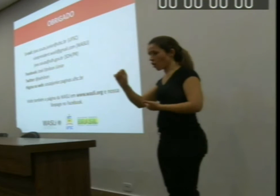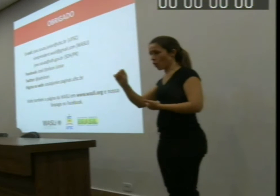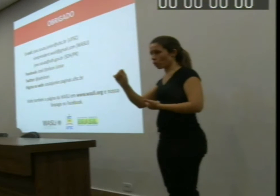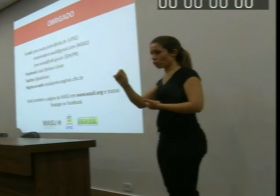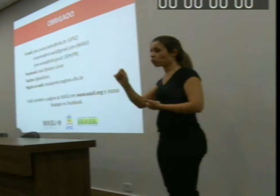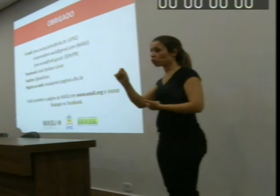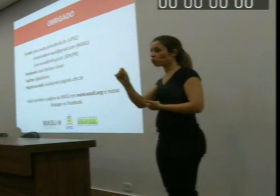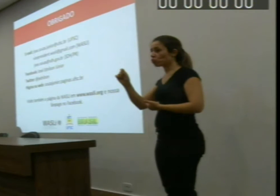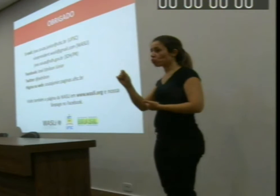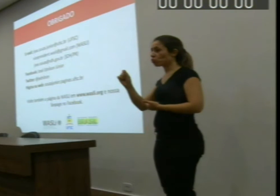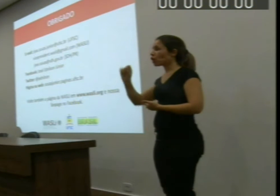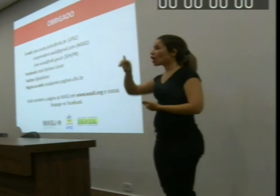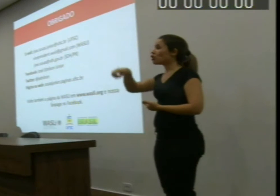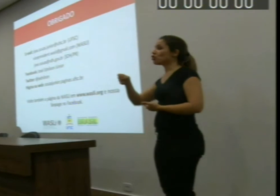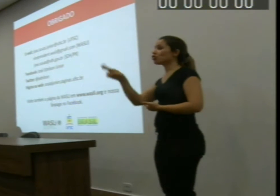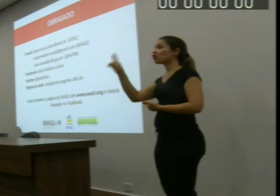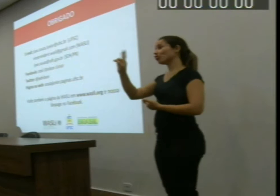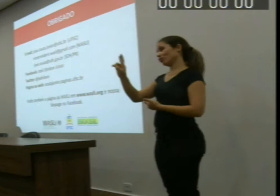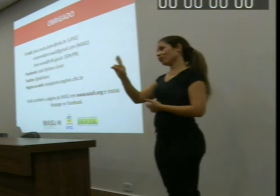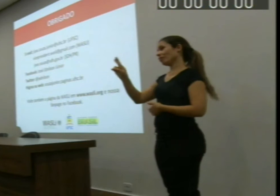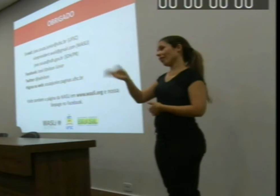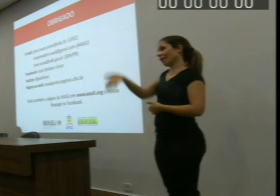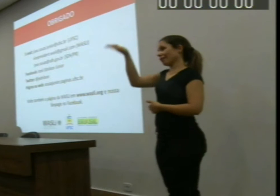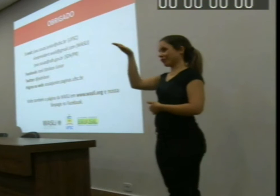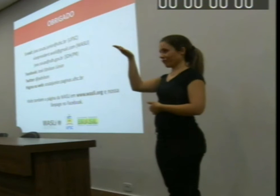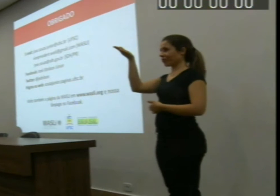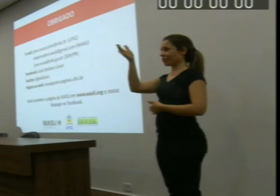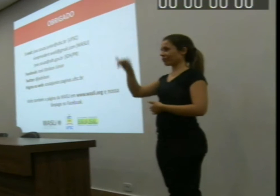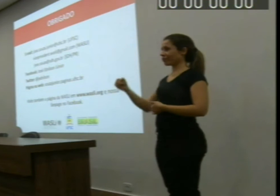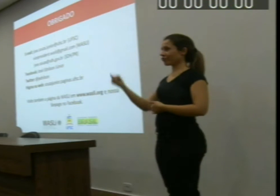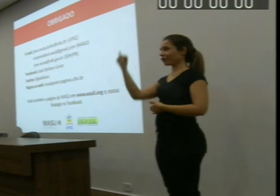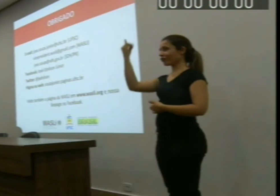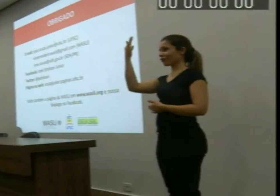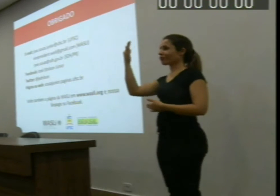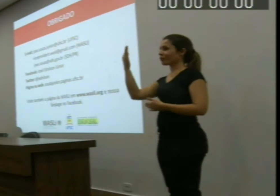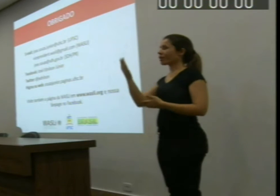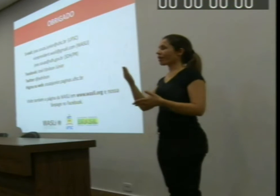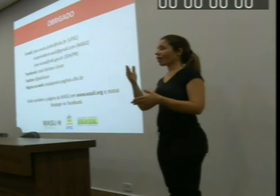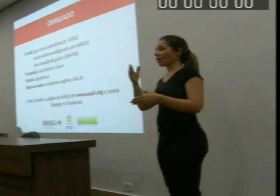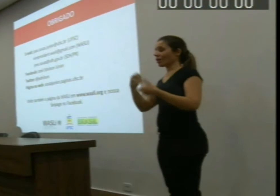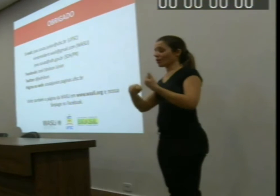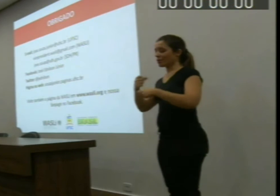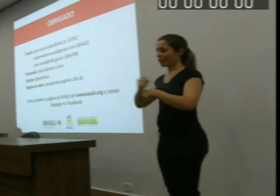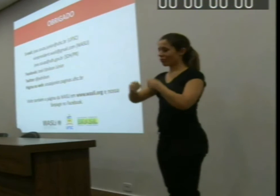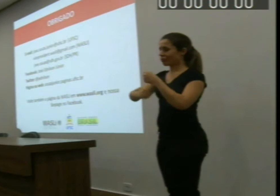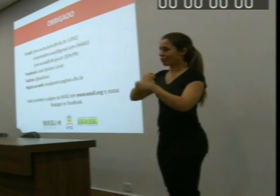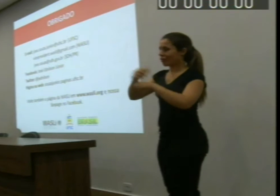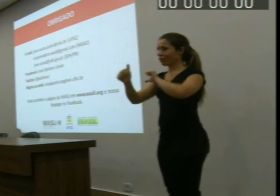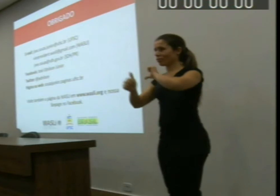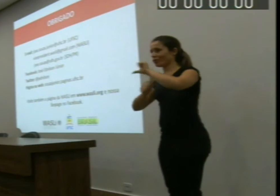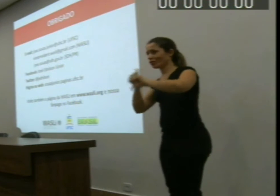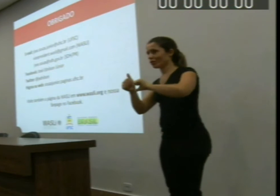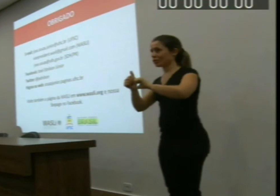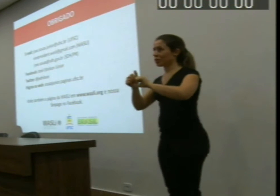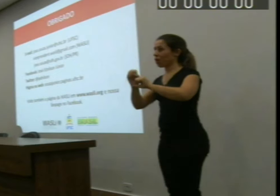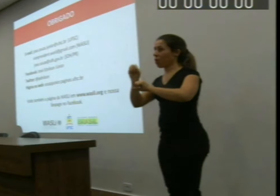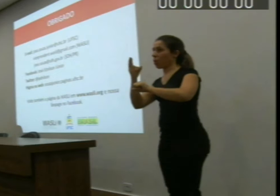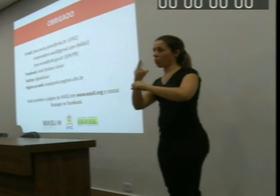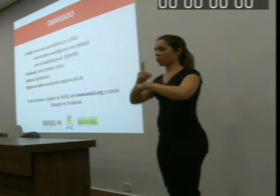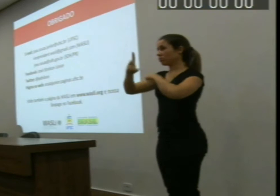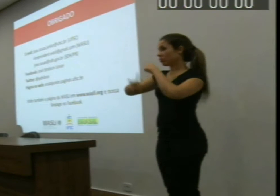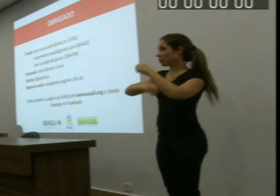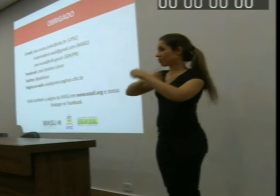alterando elas a cada ano é aí você vai alterando elas a cada ano ou a cada dois anos também para não ter que alterar